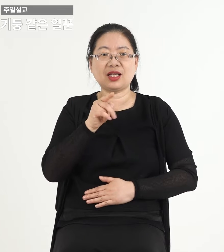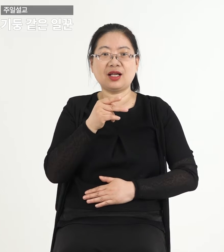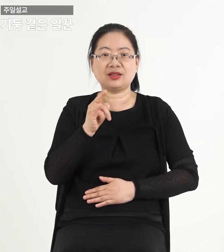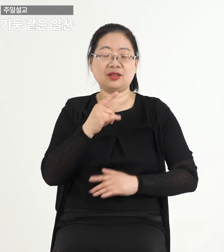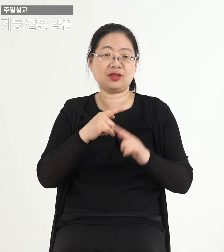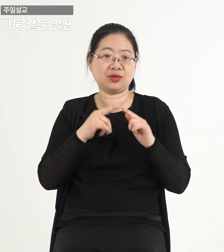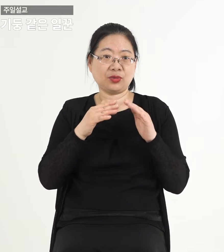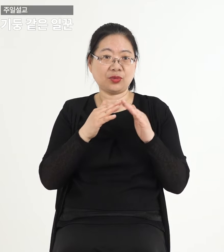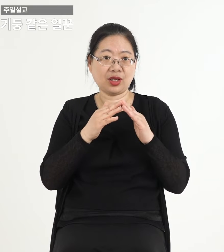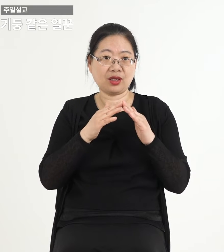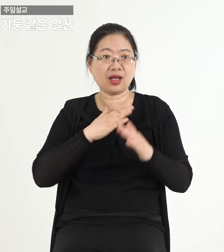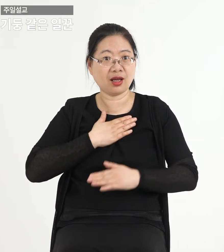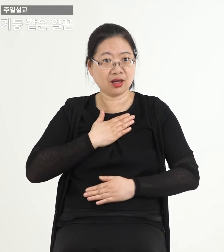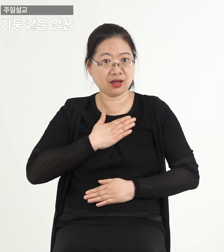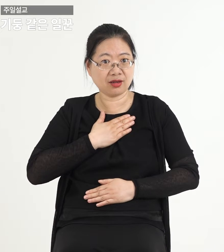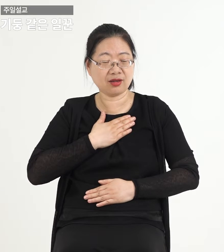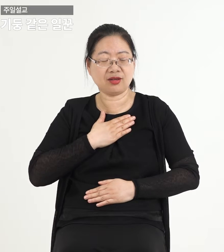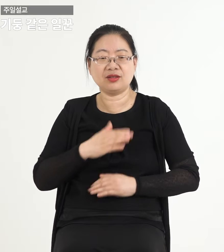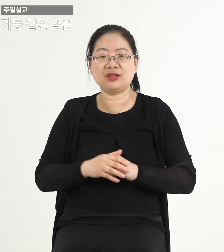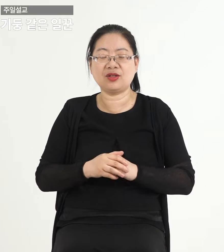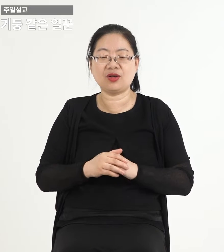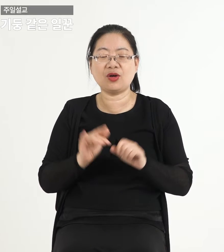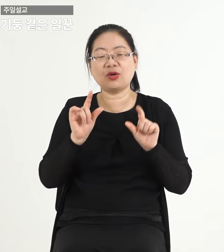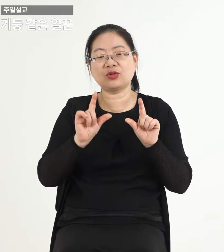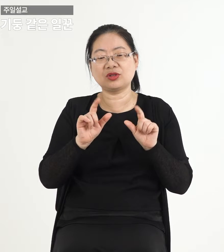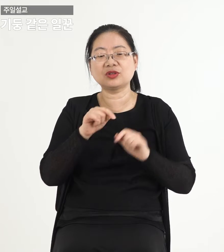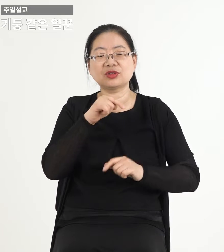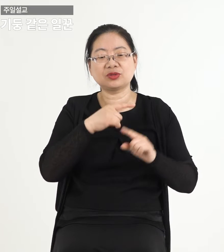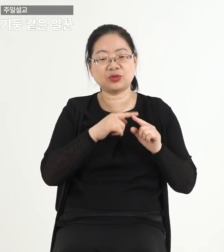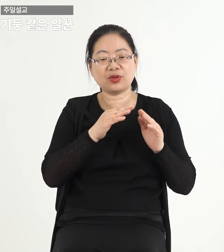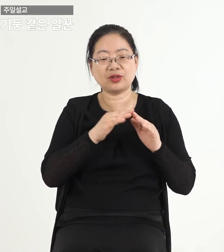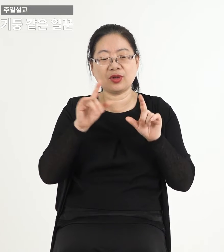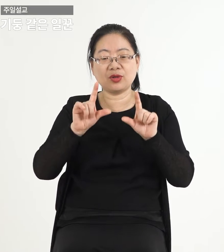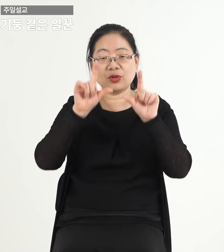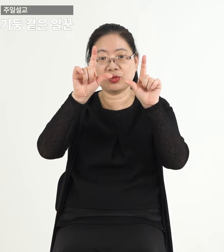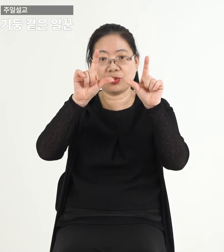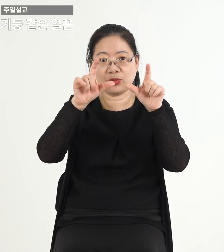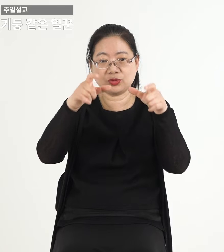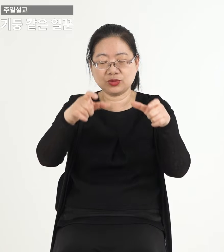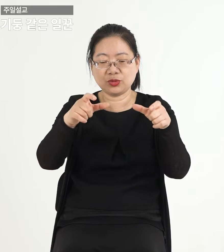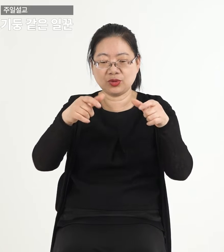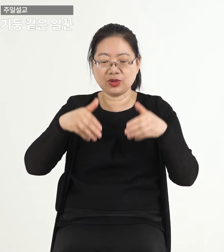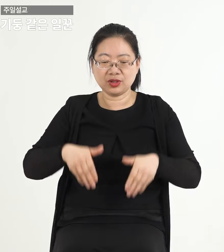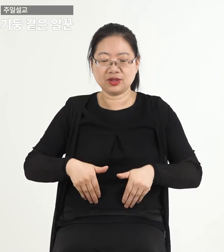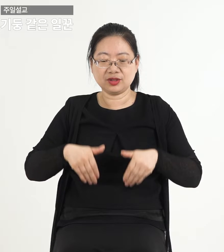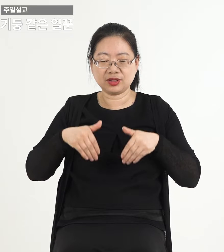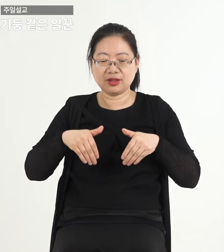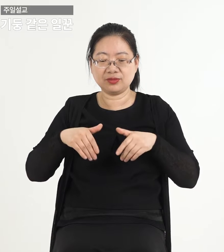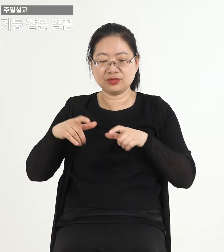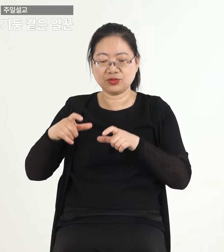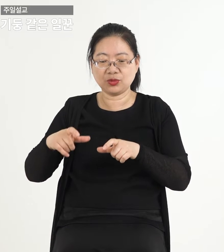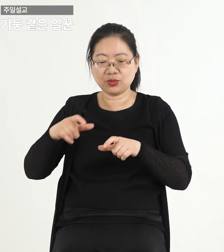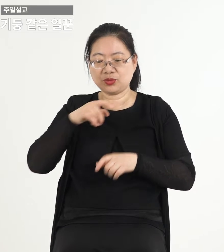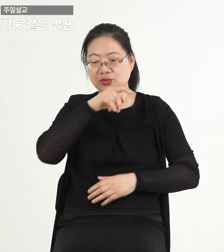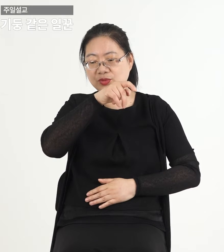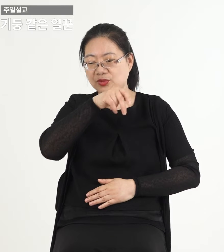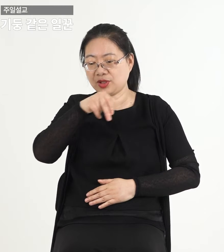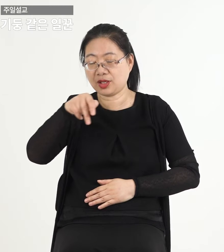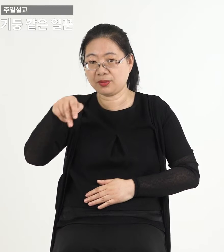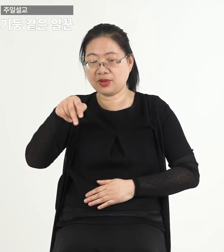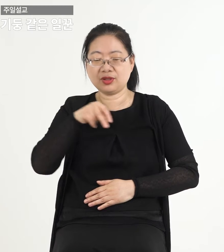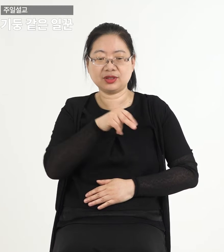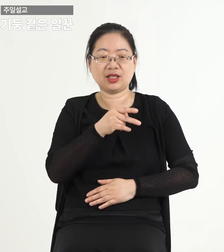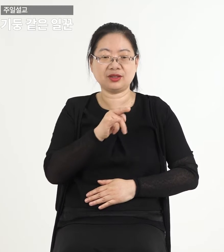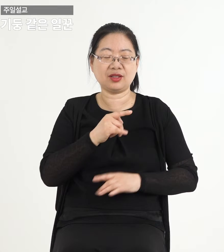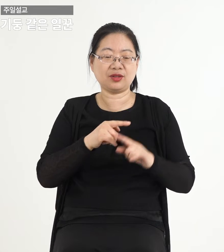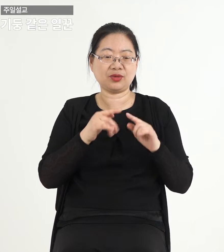그 사대교회에서 동쪽 그리고 남쪽으로 내려가면 그러니까